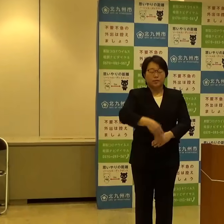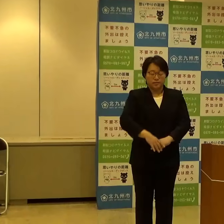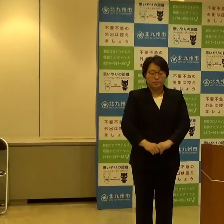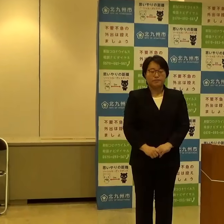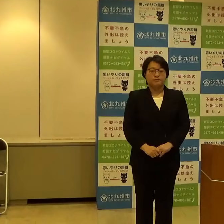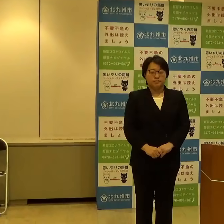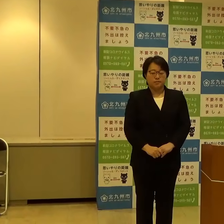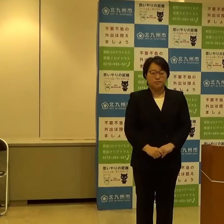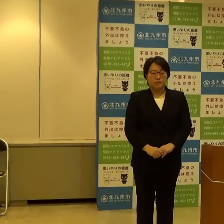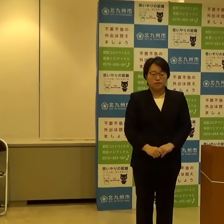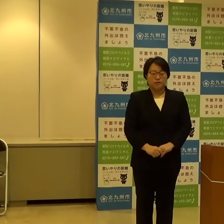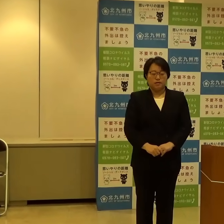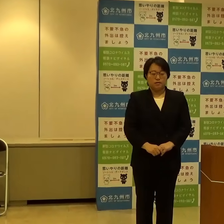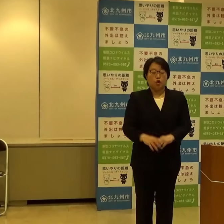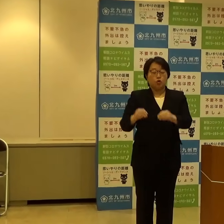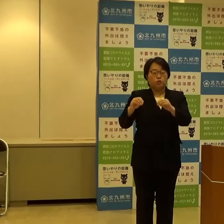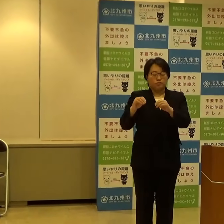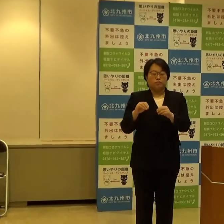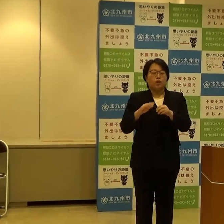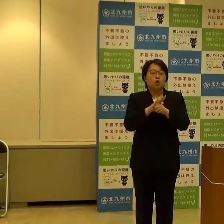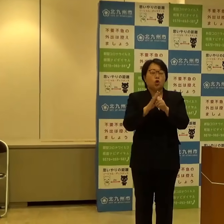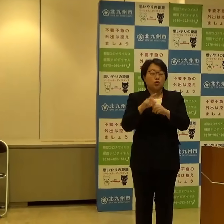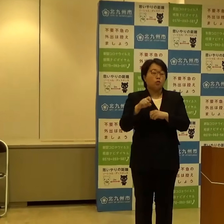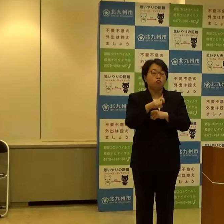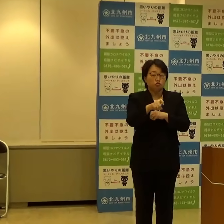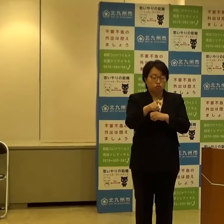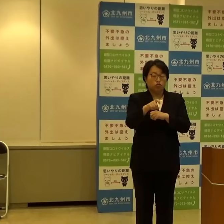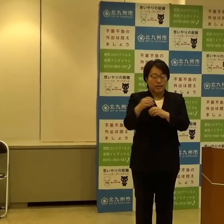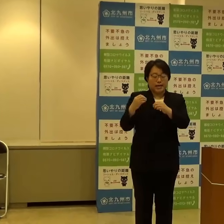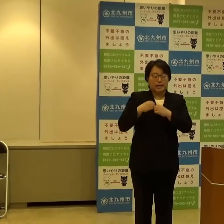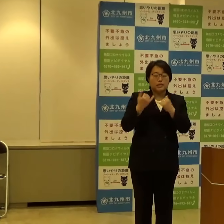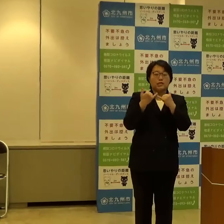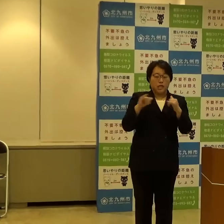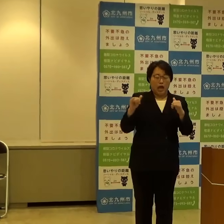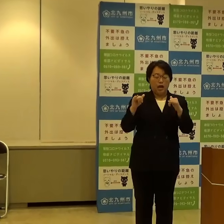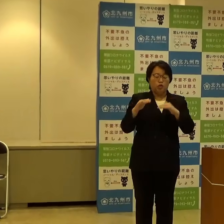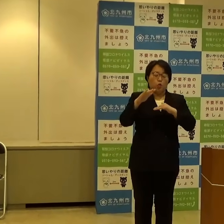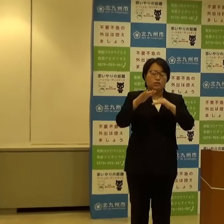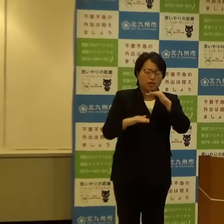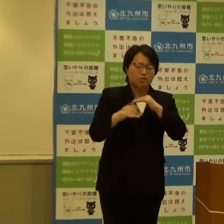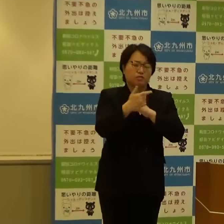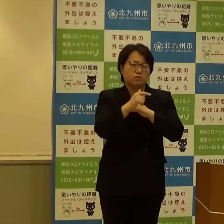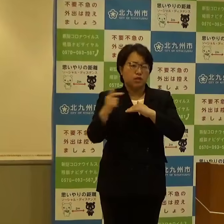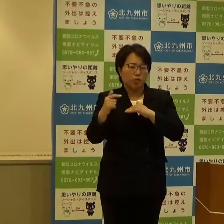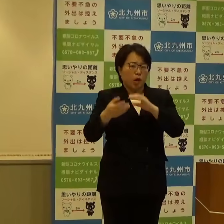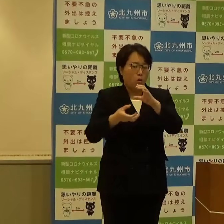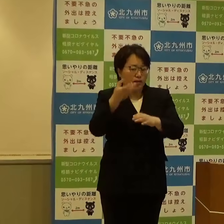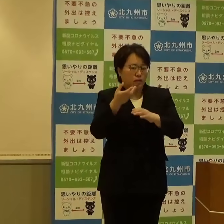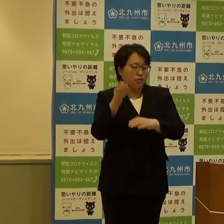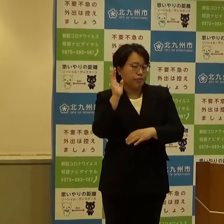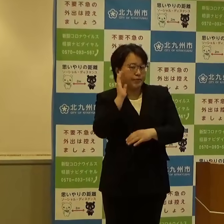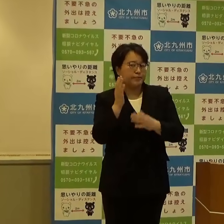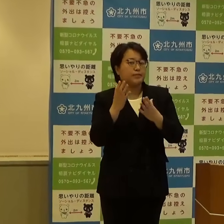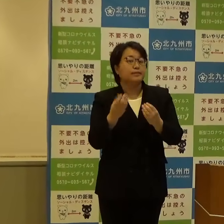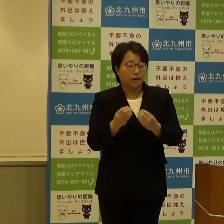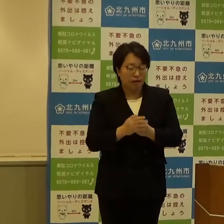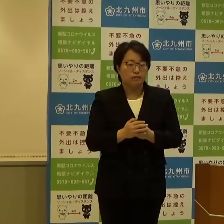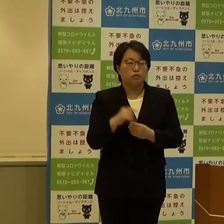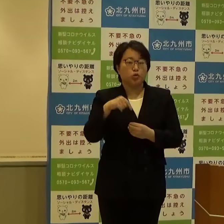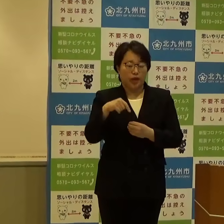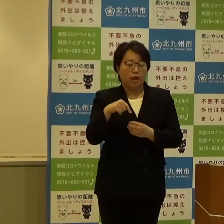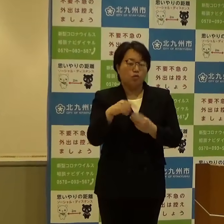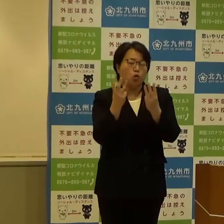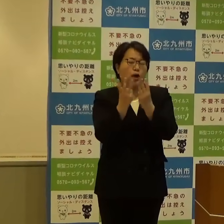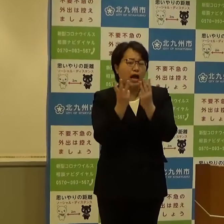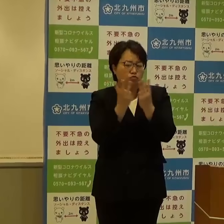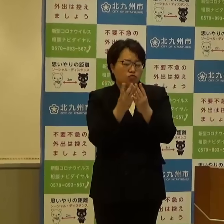新型コロナウイルスの感染された方への偏見差別というのが市内でも、確認されているようですが、具体的に件数